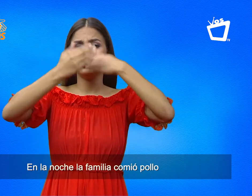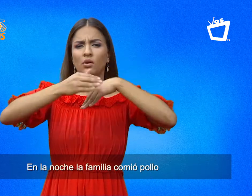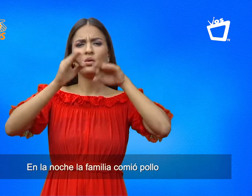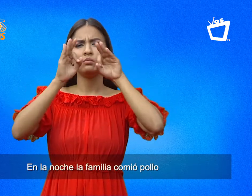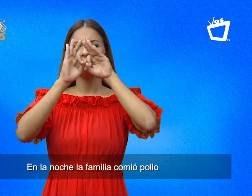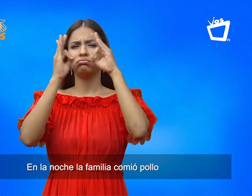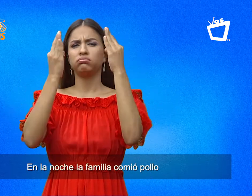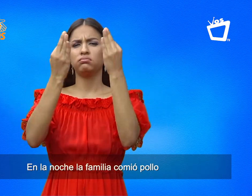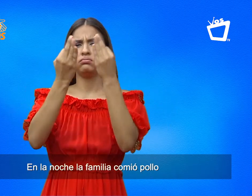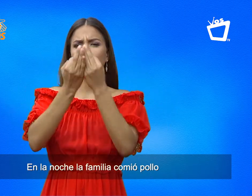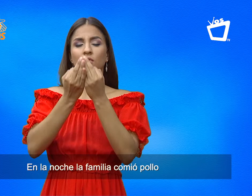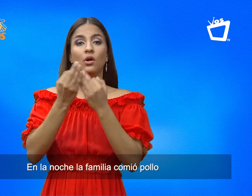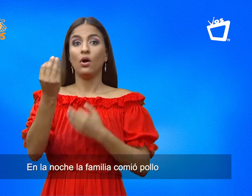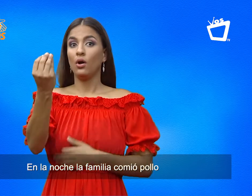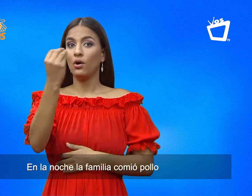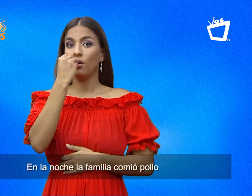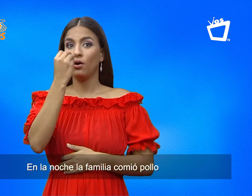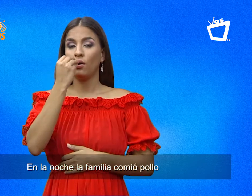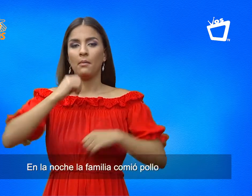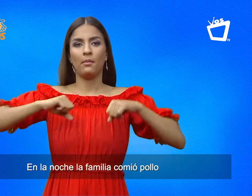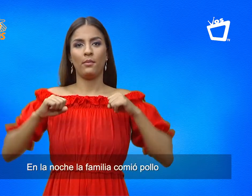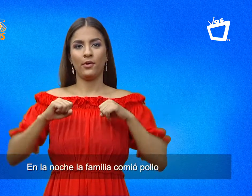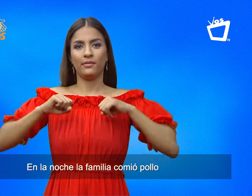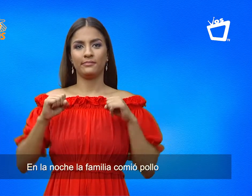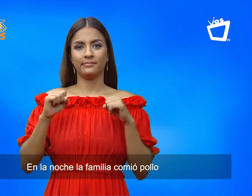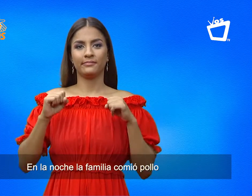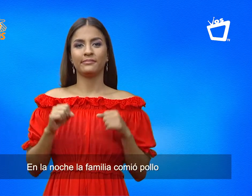en la noche la familia comió pollo